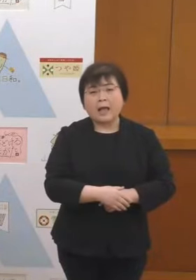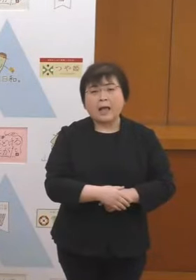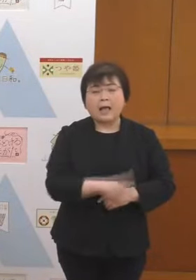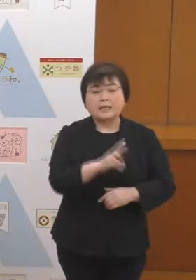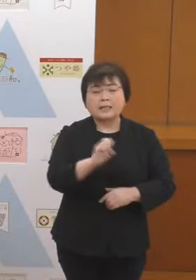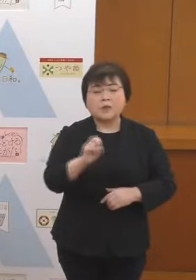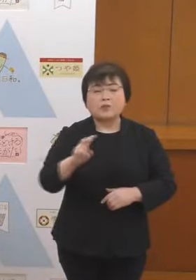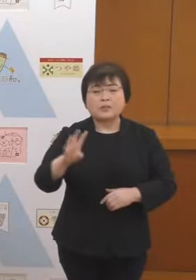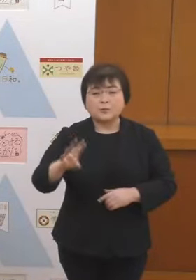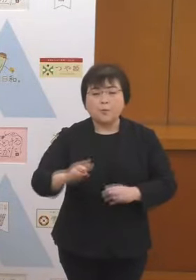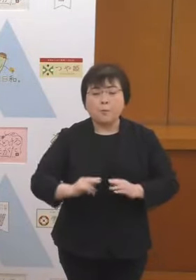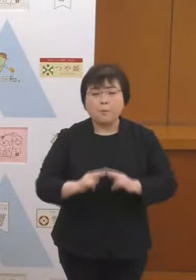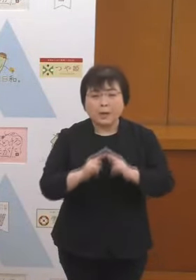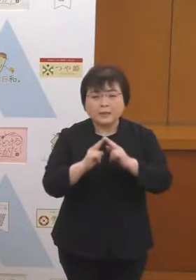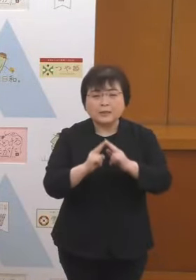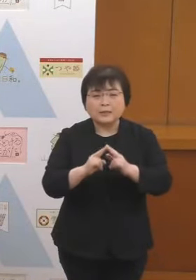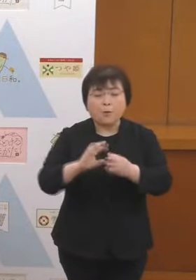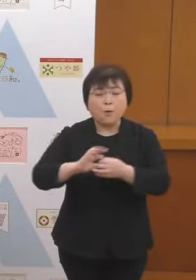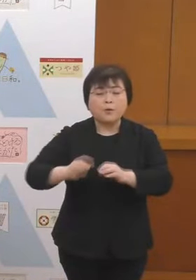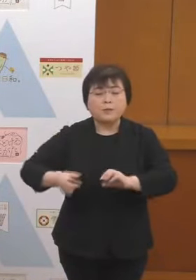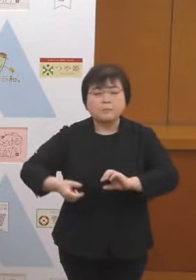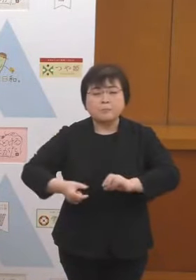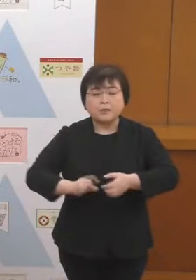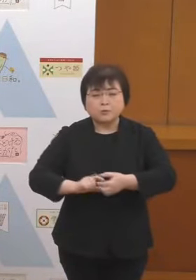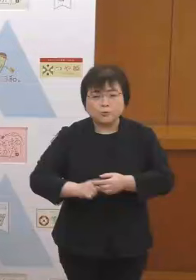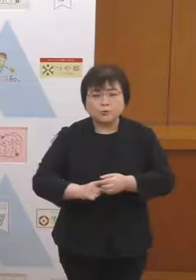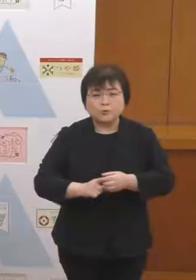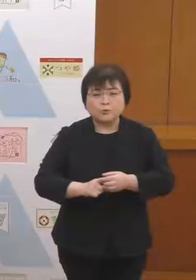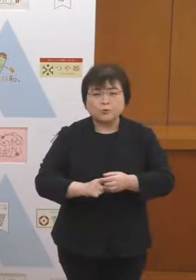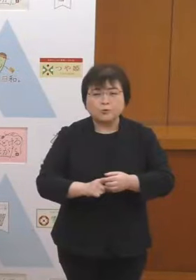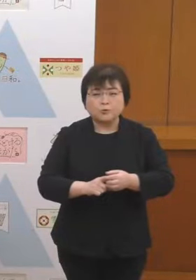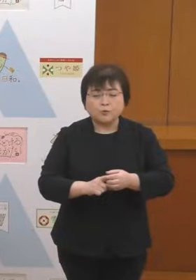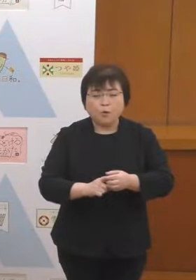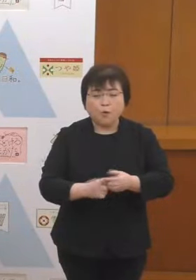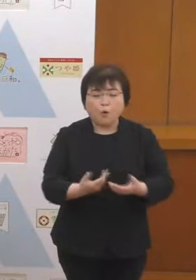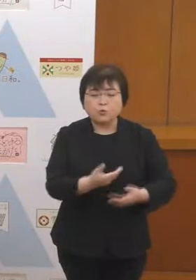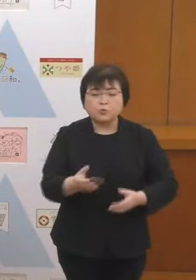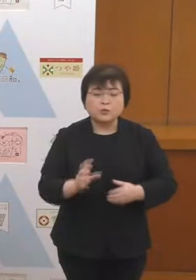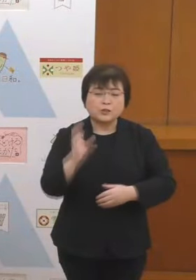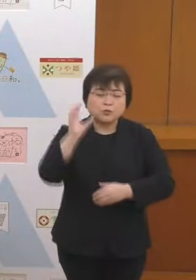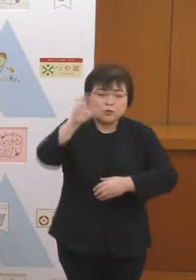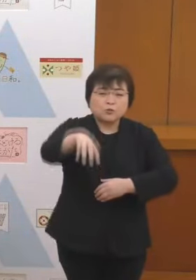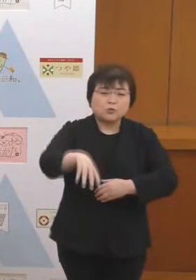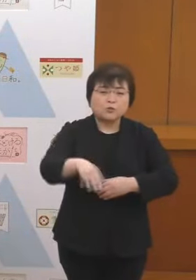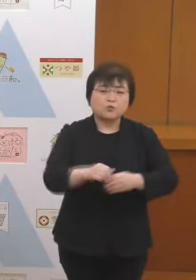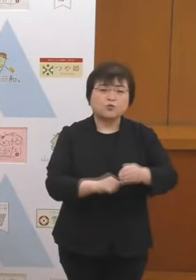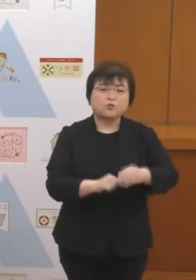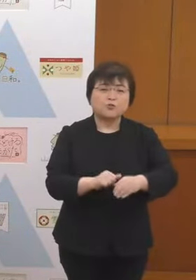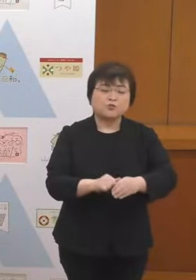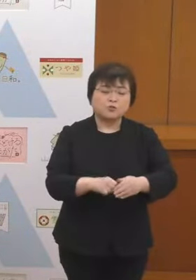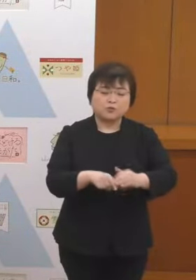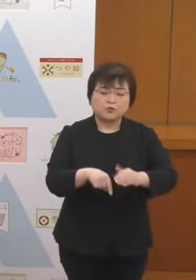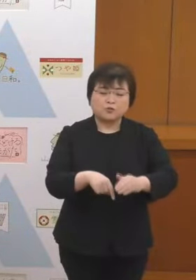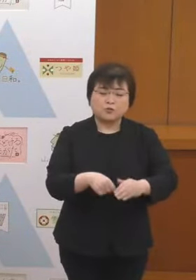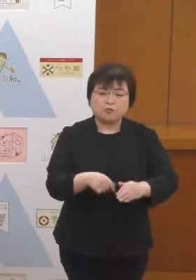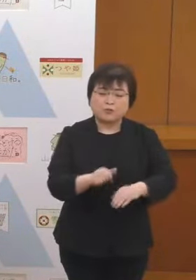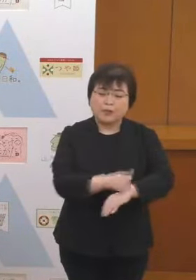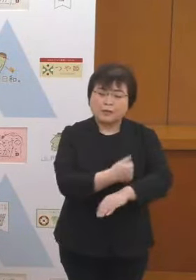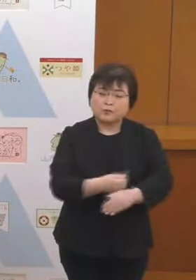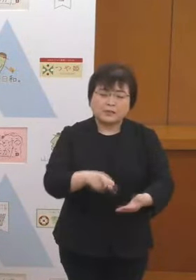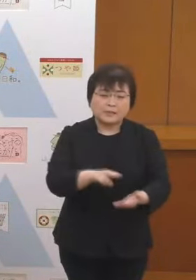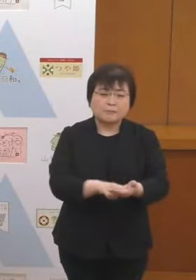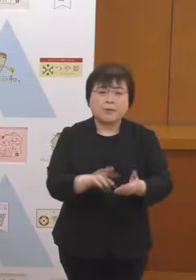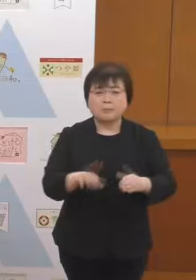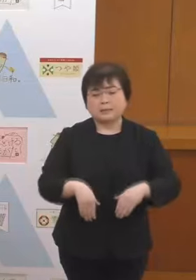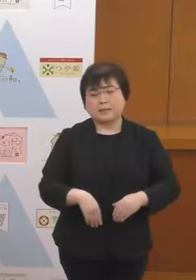オリンピック水球男子の日本代表に内定いたしました本件出身の内定選手は3人